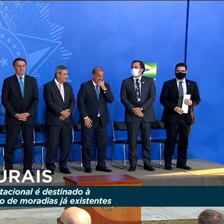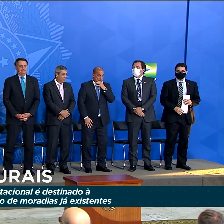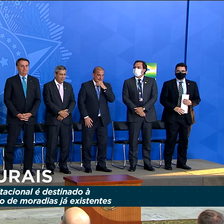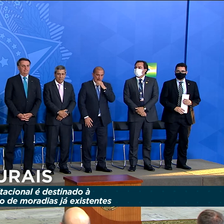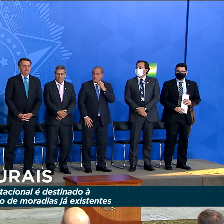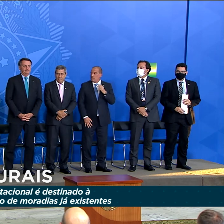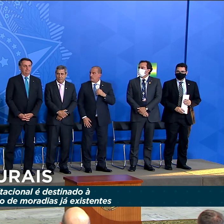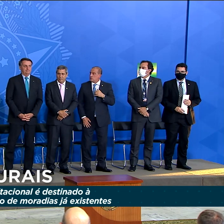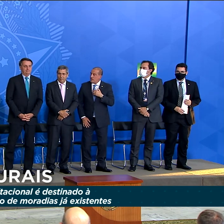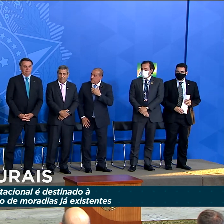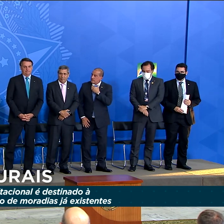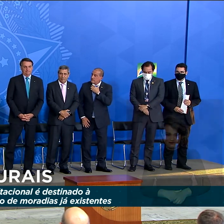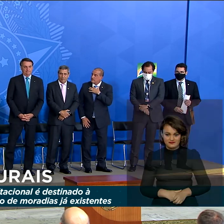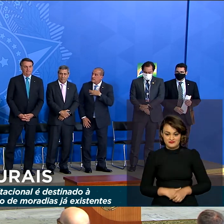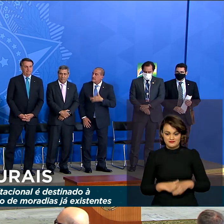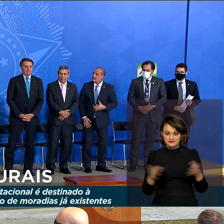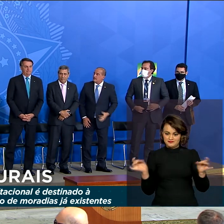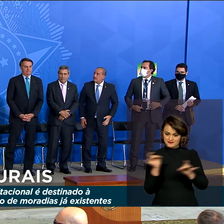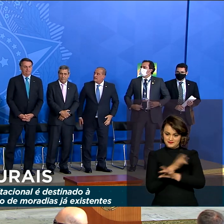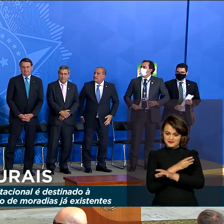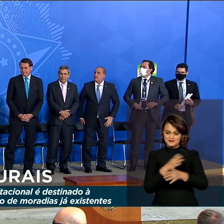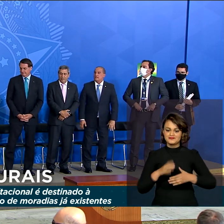Está encerrada essa cerimônia.